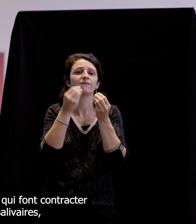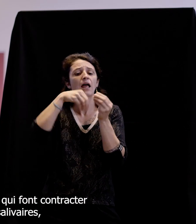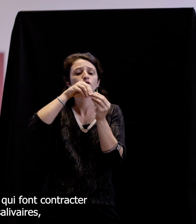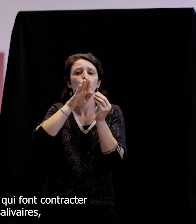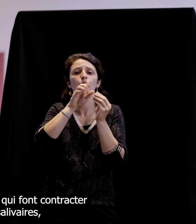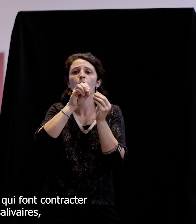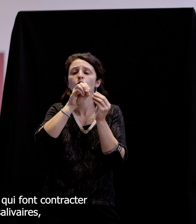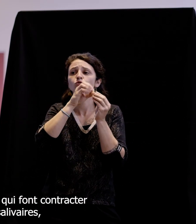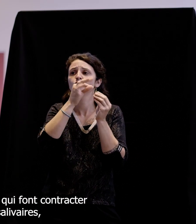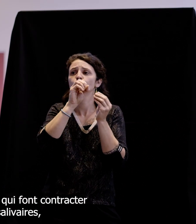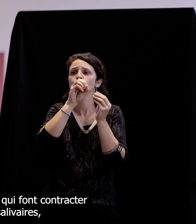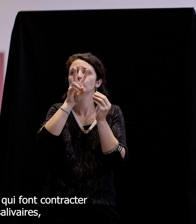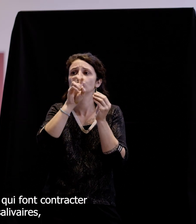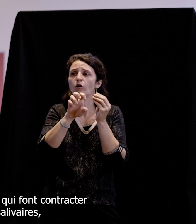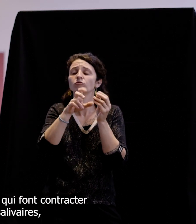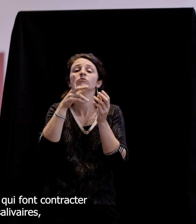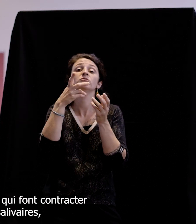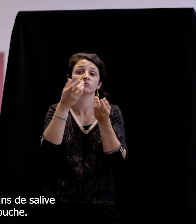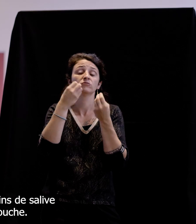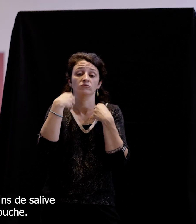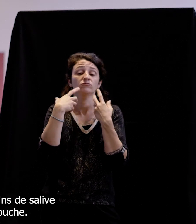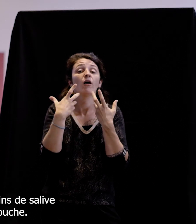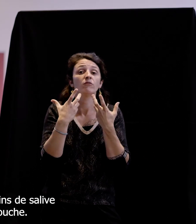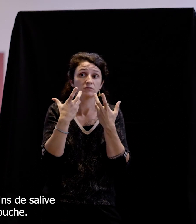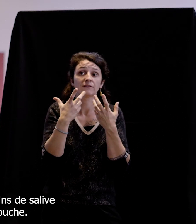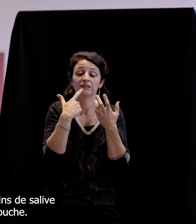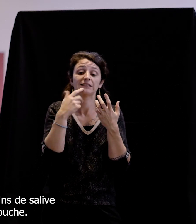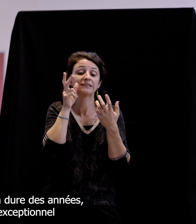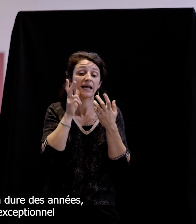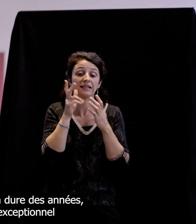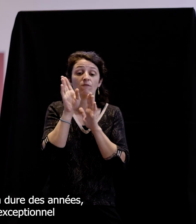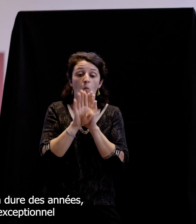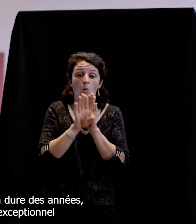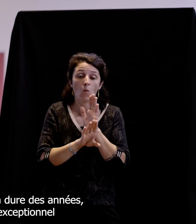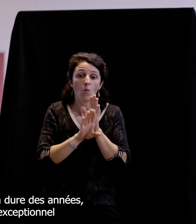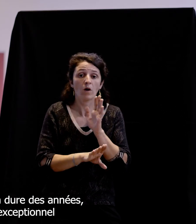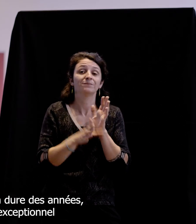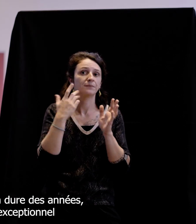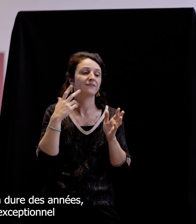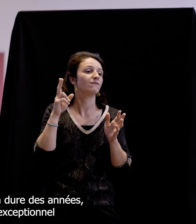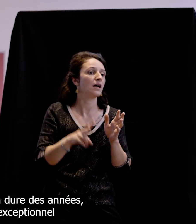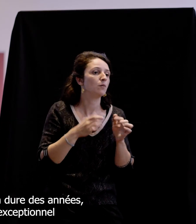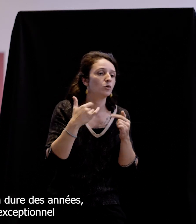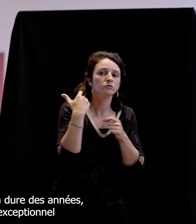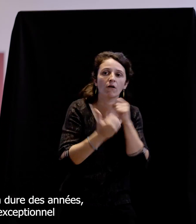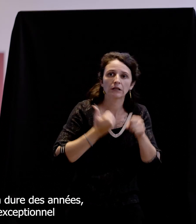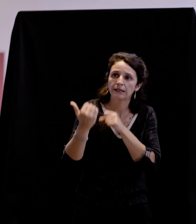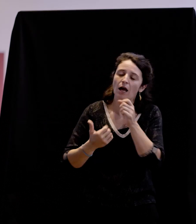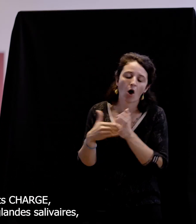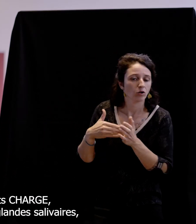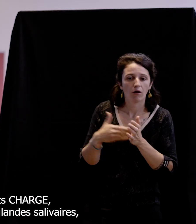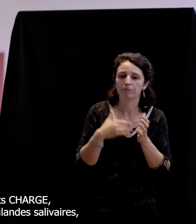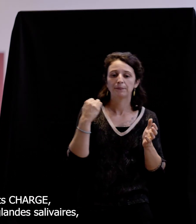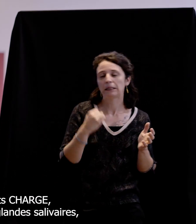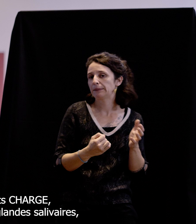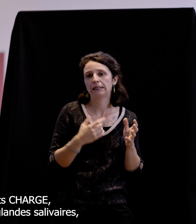ça relâche les muscles qui font contracter les glandes salivaires, donc ils ont moins de salive dans la bouche. Et puis si vraiment ça dure des années, mais c'est très exceptionnel